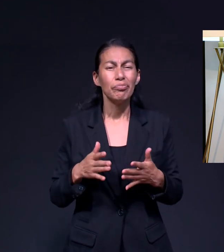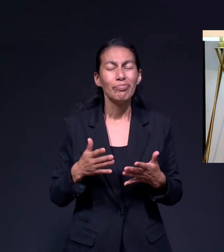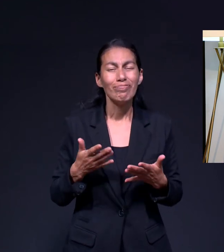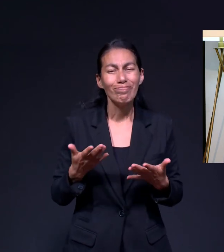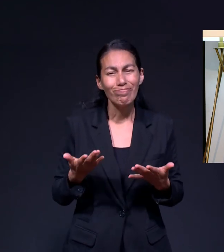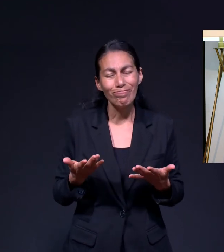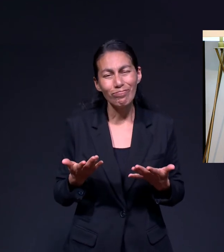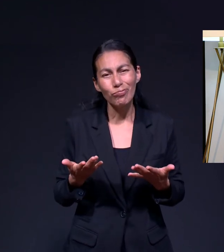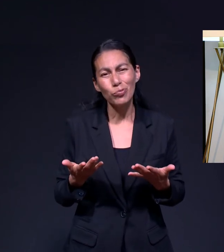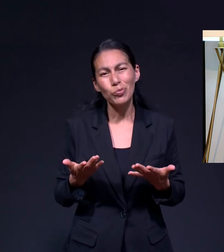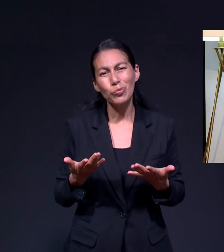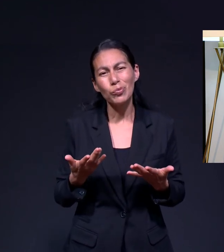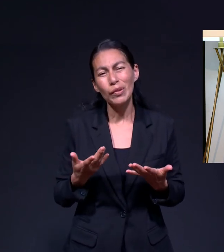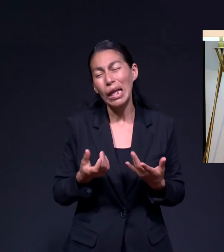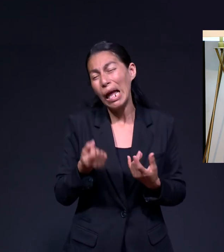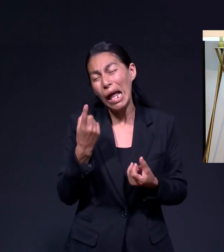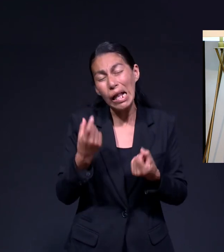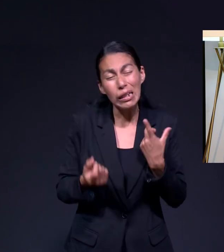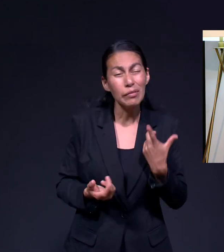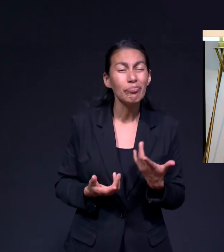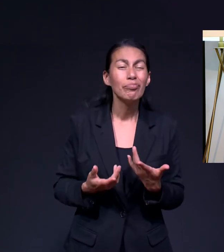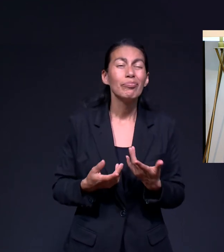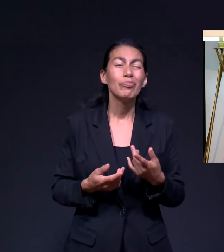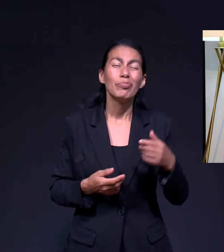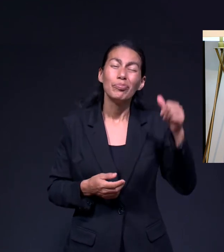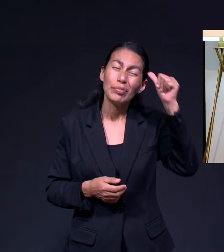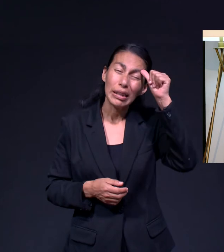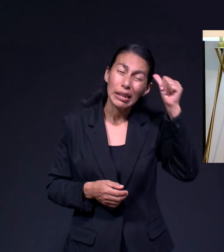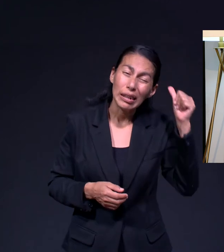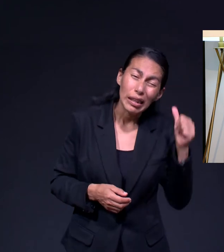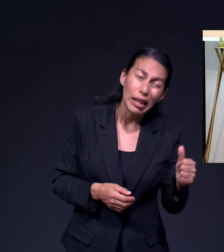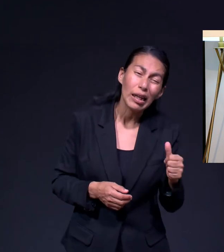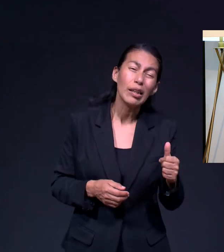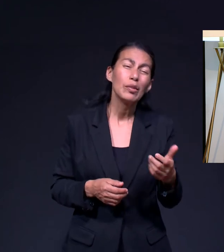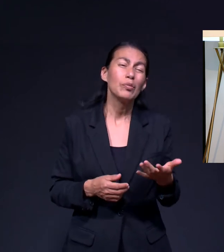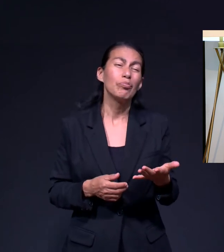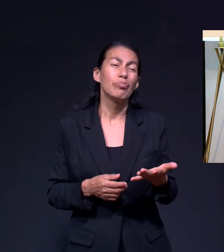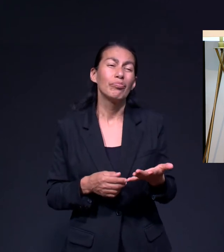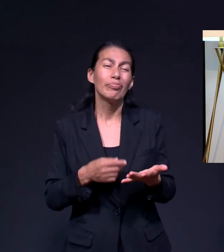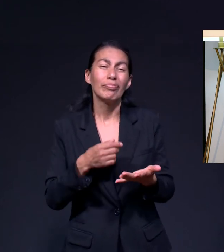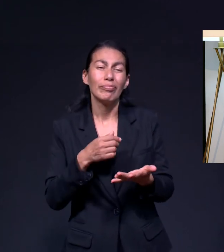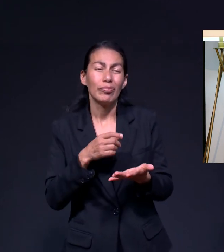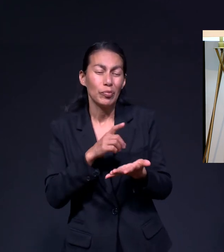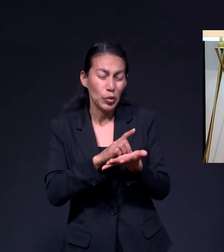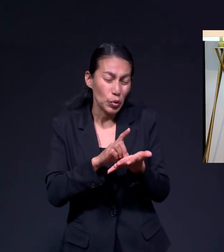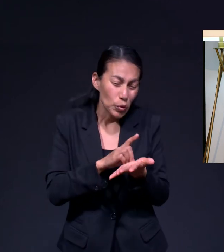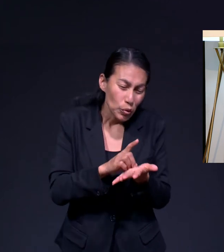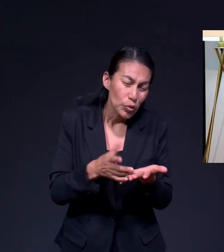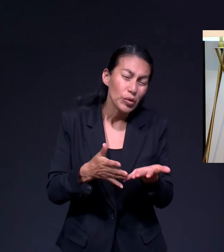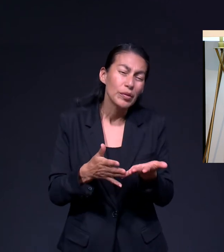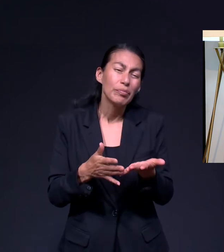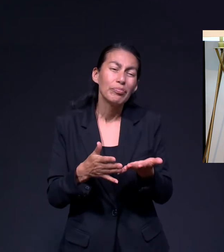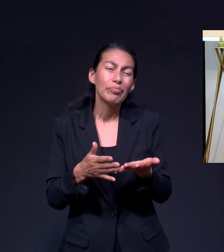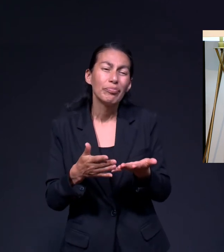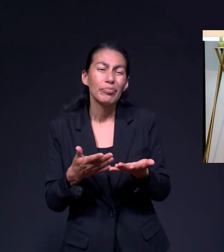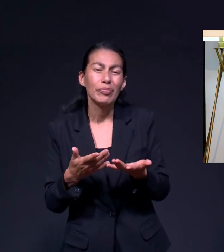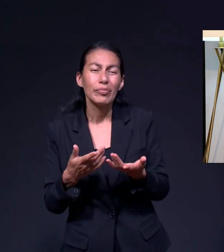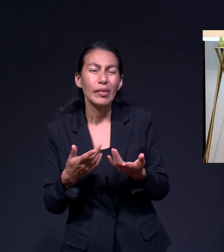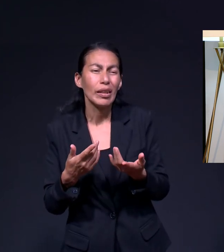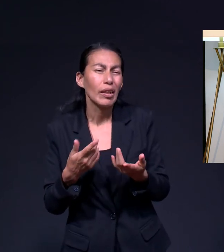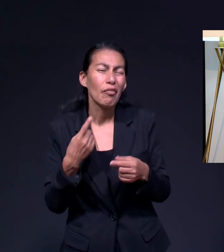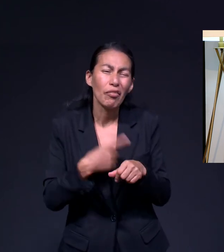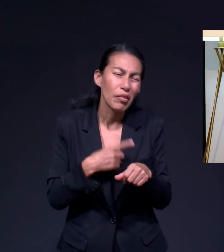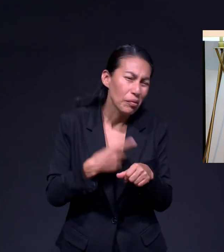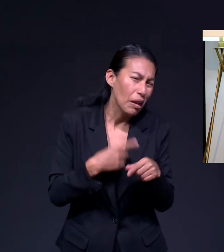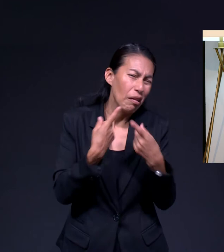todo obstáculo en tu conexión con dios si hay algún alguna adicción si hay algún pecado alguna cosa que hay que